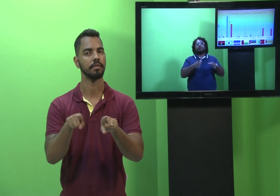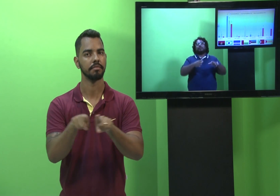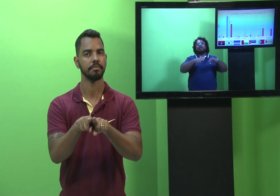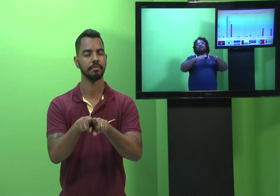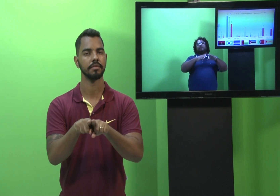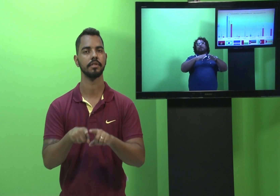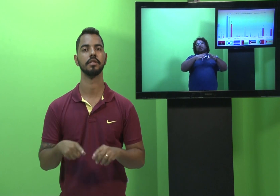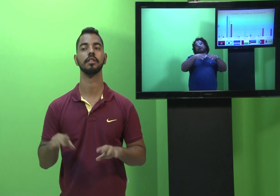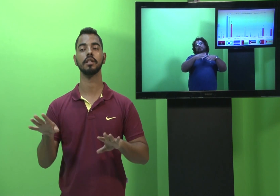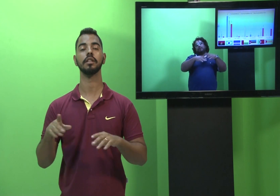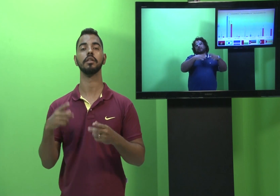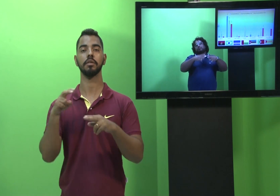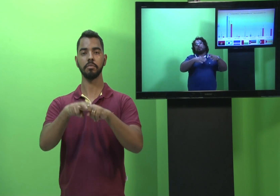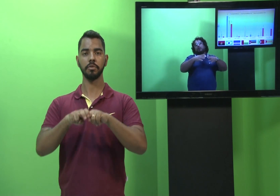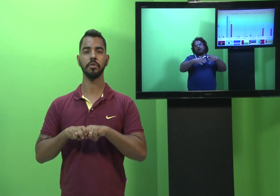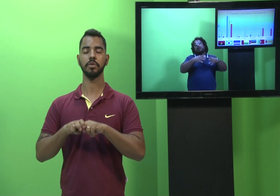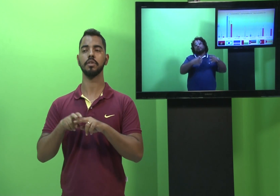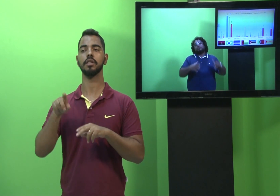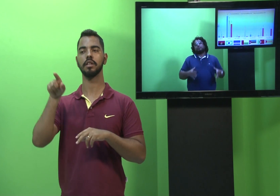vigorando e deveríamos colocá-lo em uso.